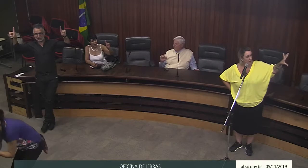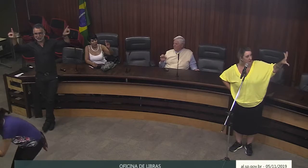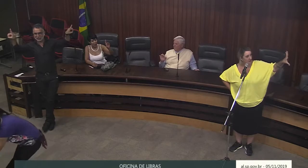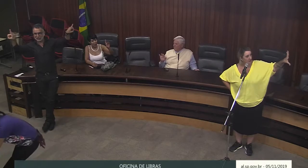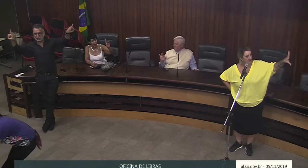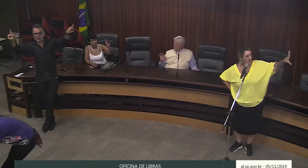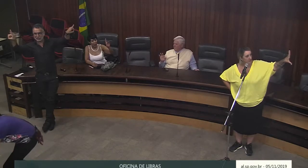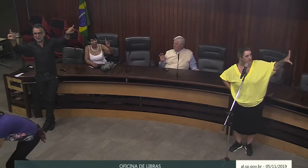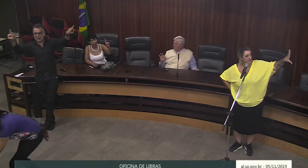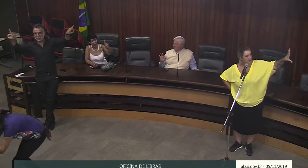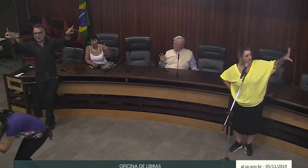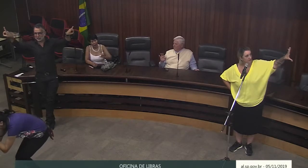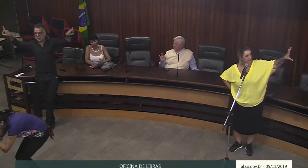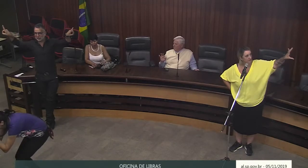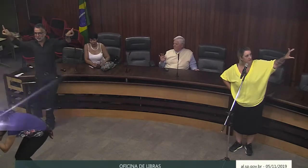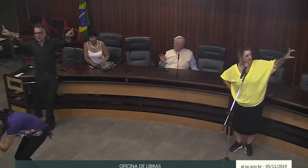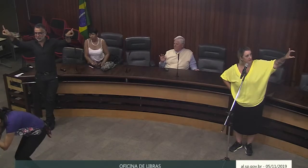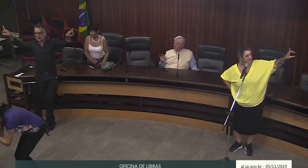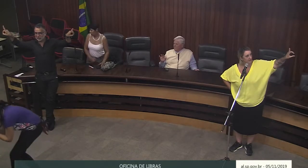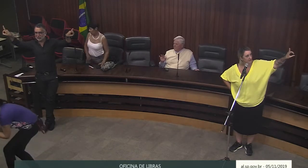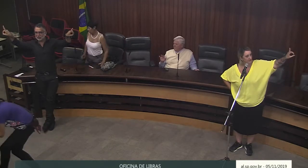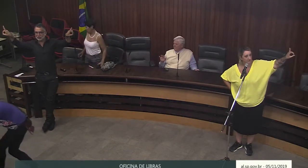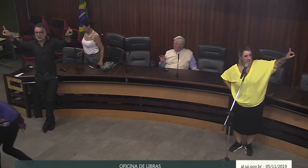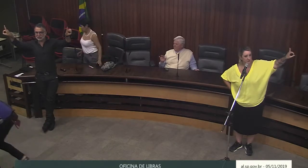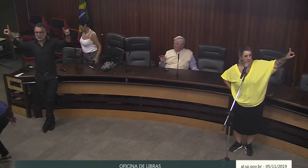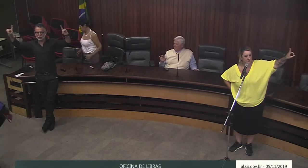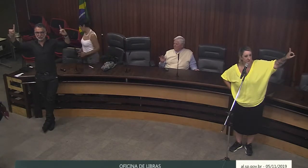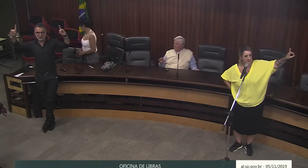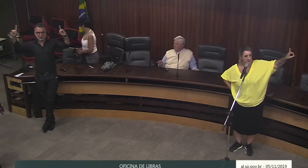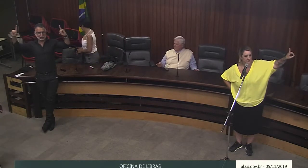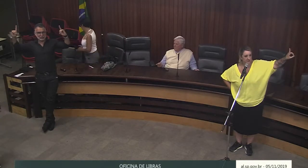Ó, abriu a mão. Fechou. Fiz um D.